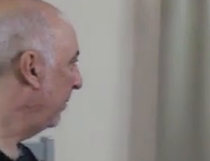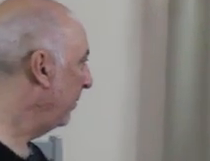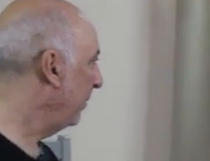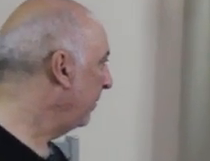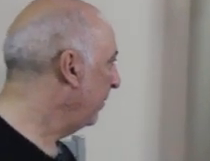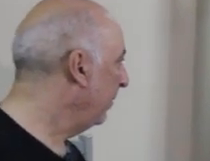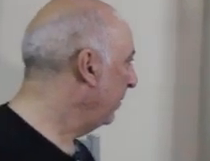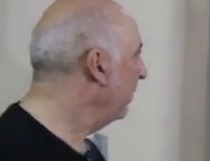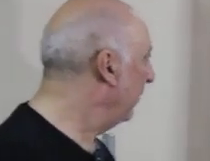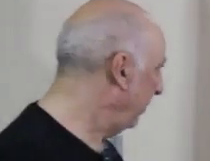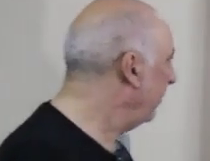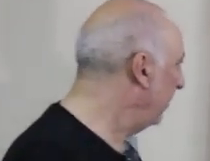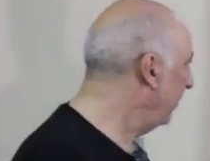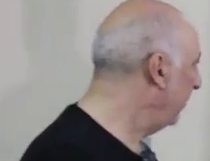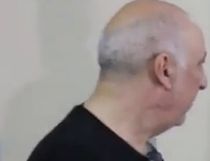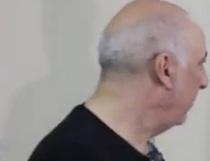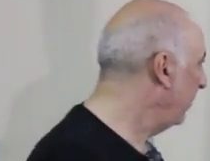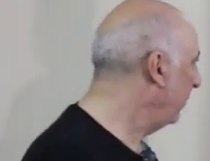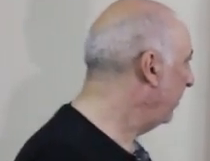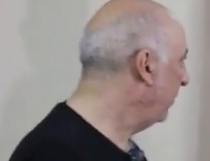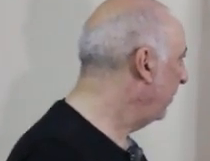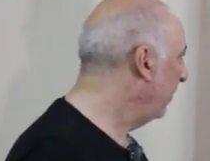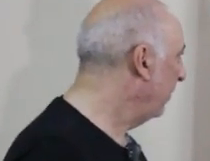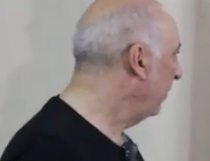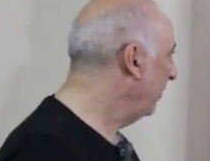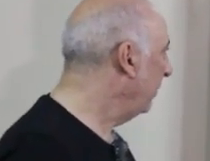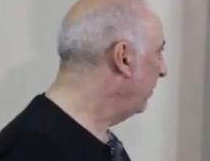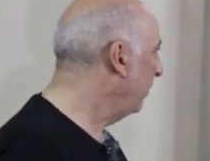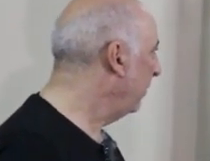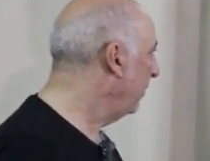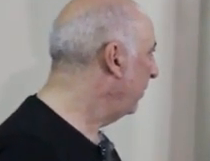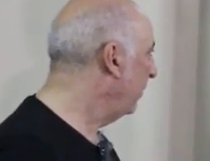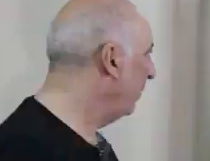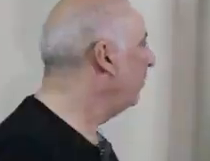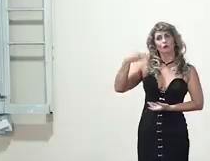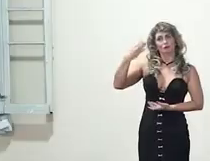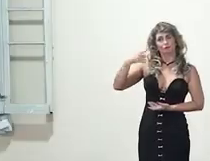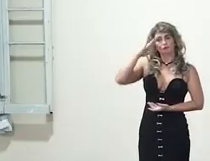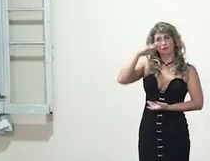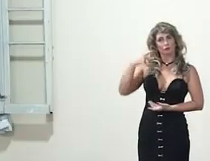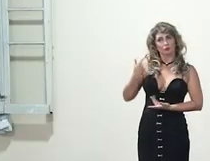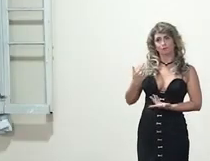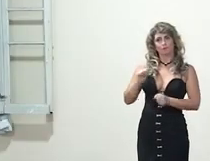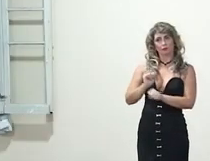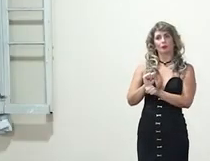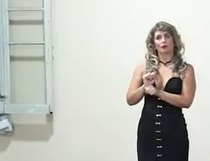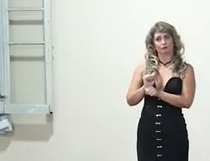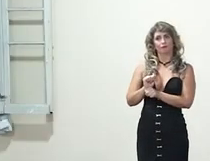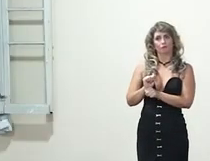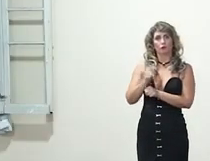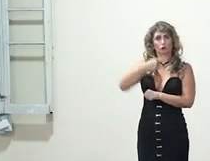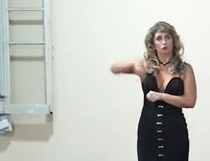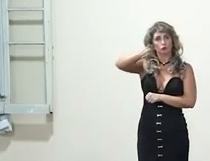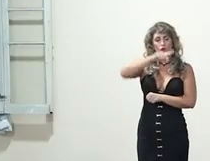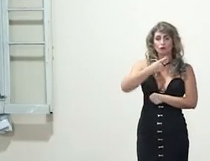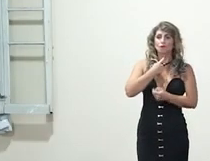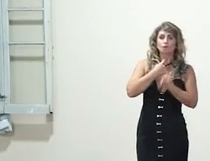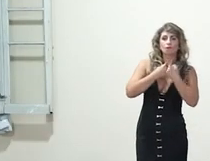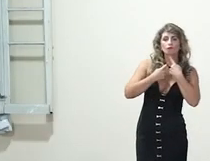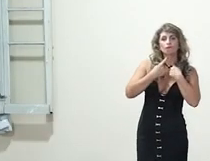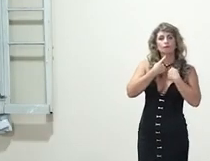essa forma de lidar, infelizmente, com a gestão pública, que se não for assim, a gente não anda. Né? Então eu vejo que todos estão imbuídos de boas